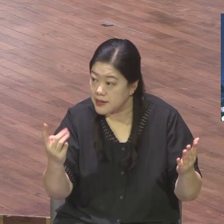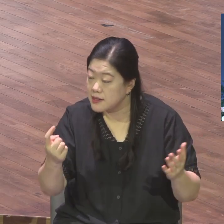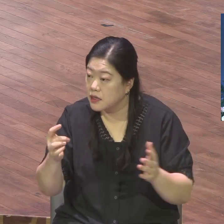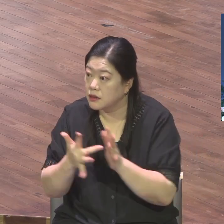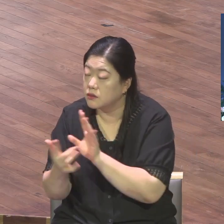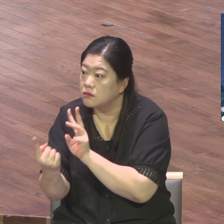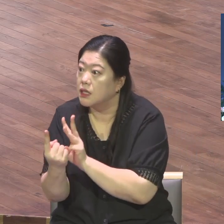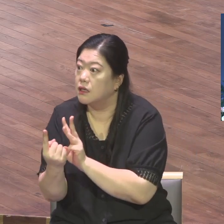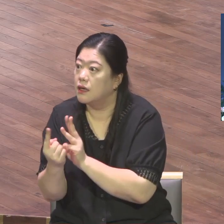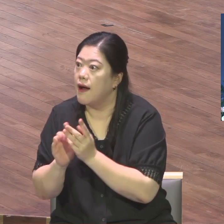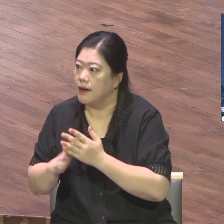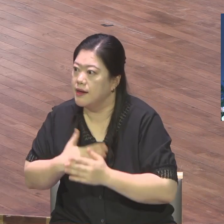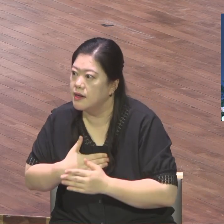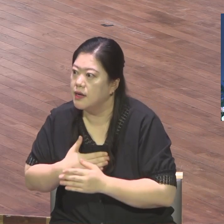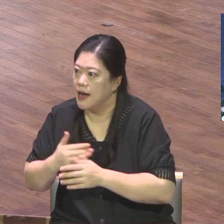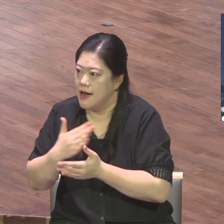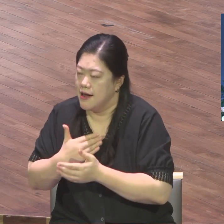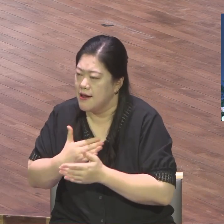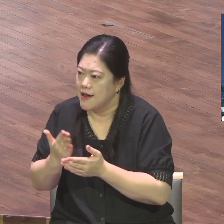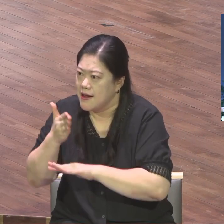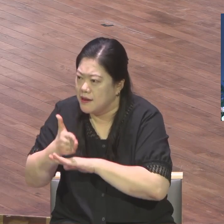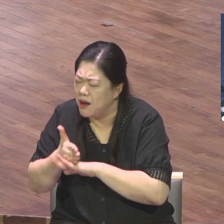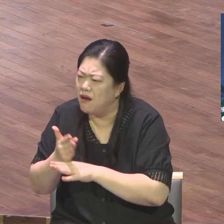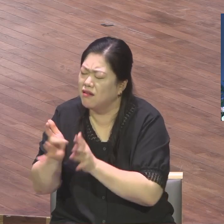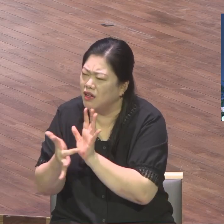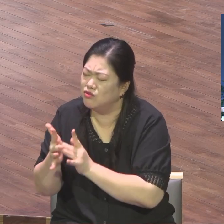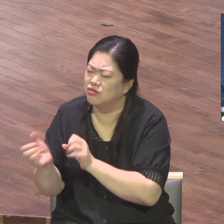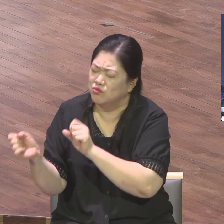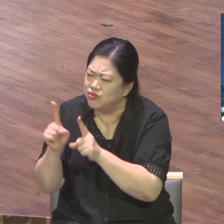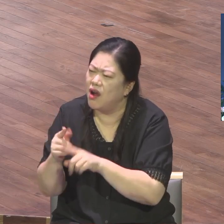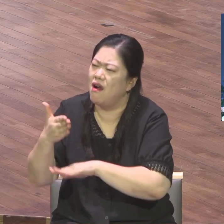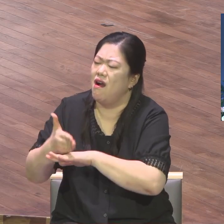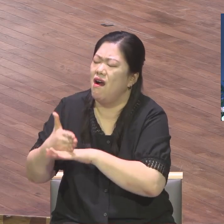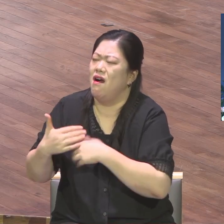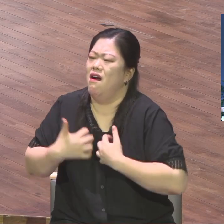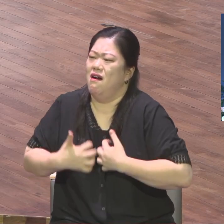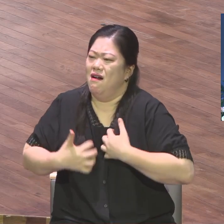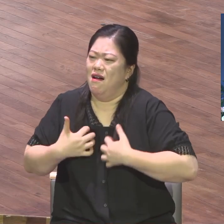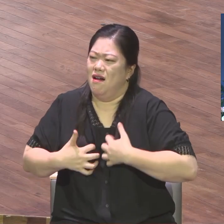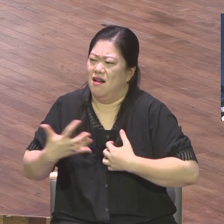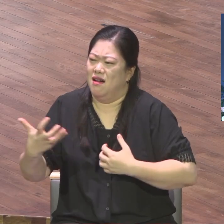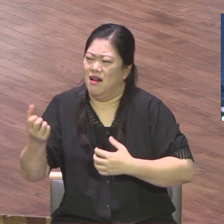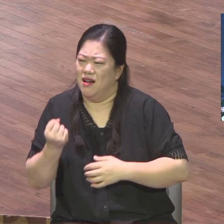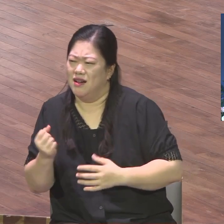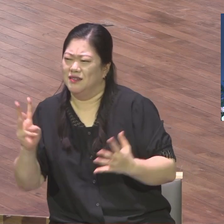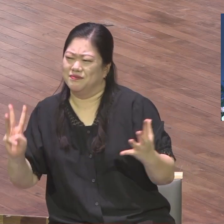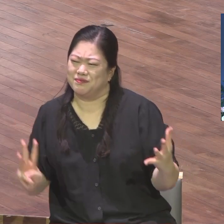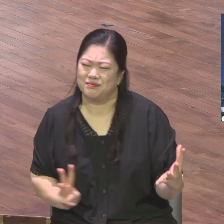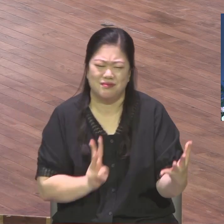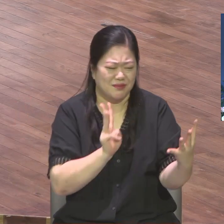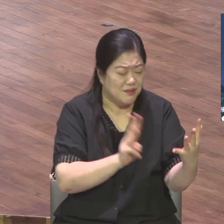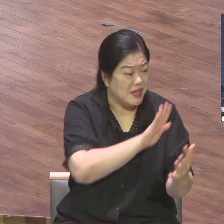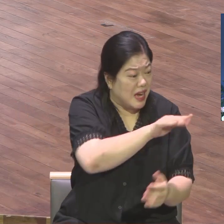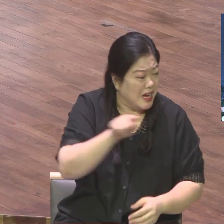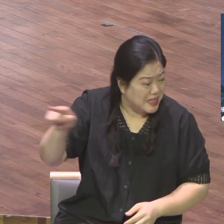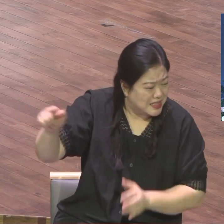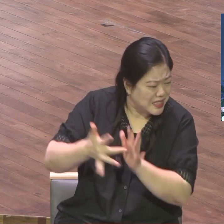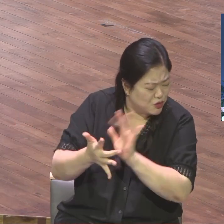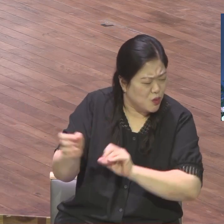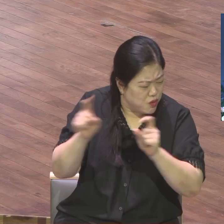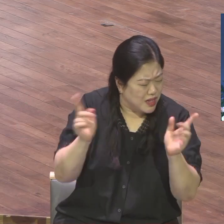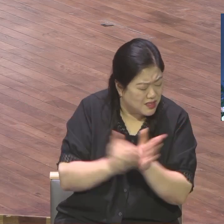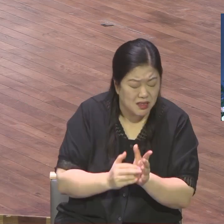그래서 전혀 안 믿어. 다시 말하면 전혀 기대하지도 않았다는 얘기예요. 제자들이